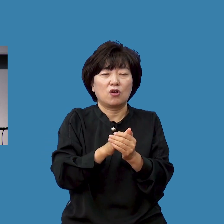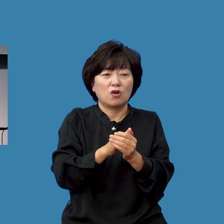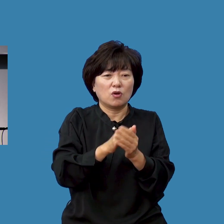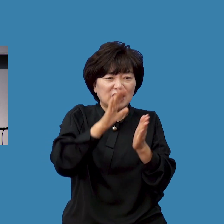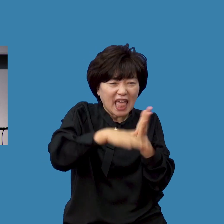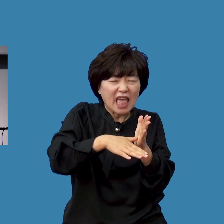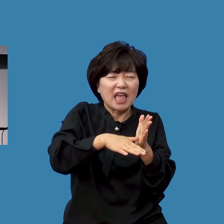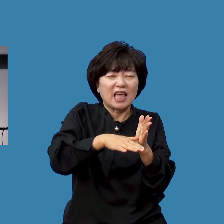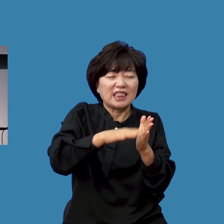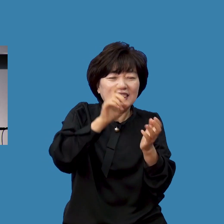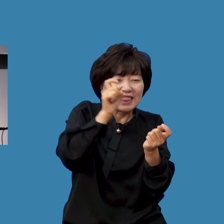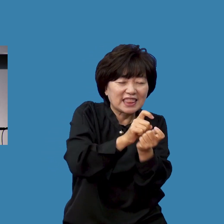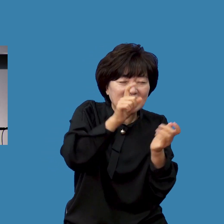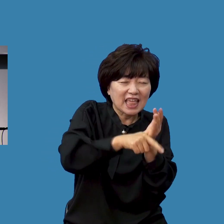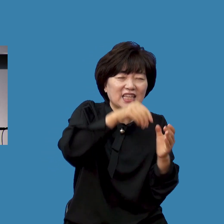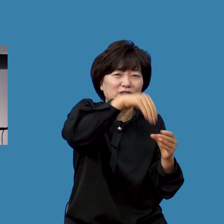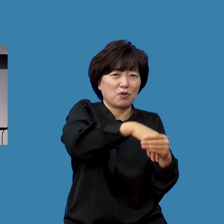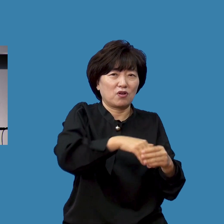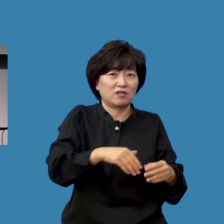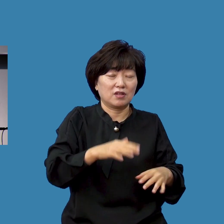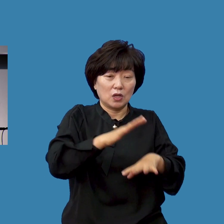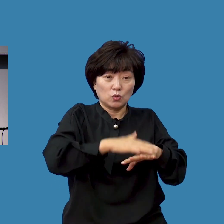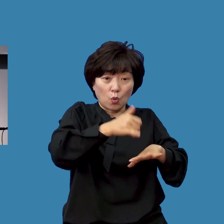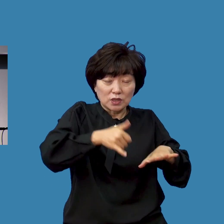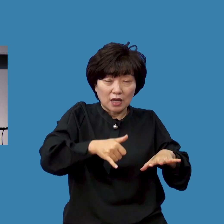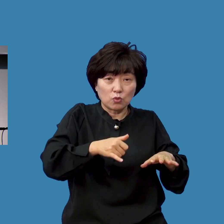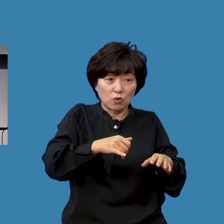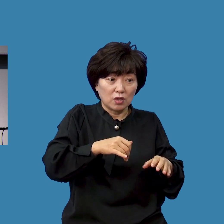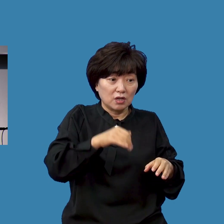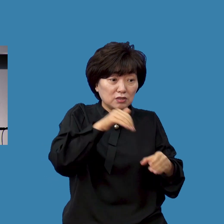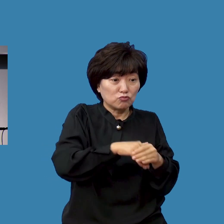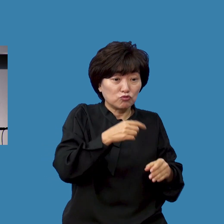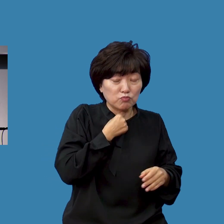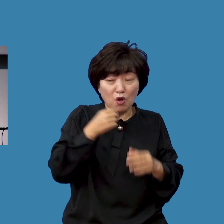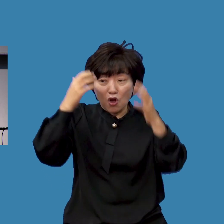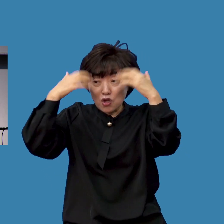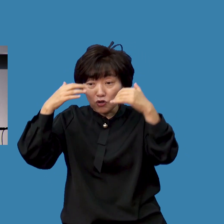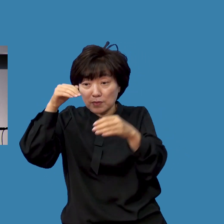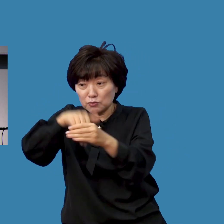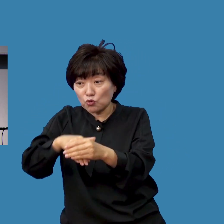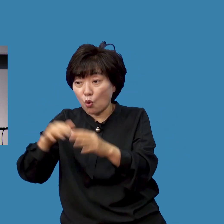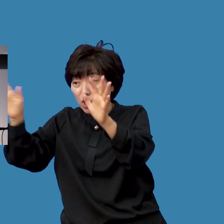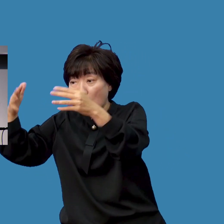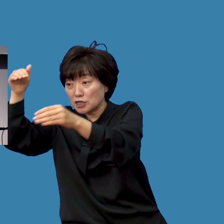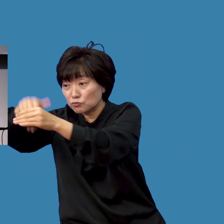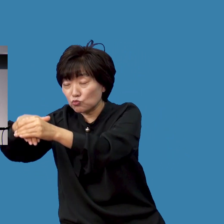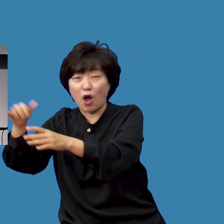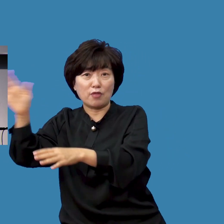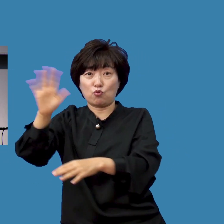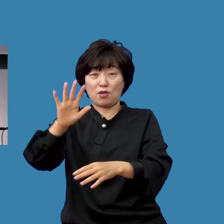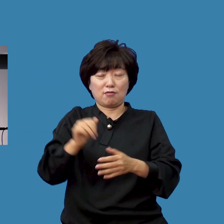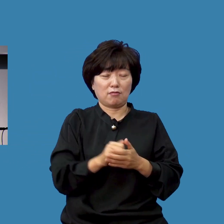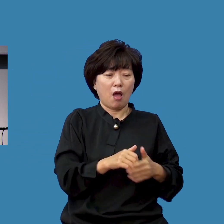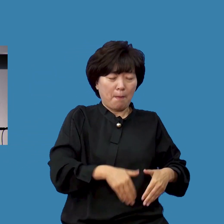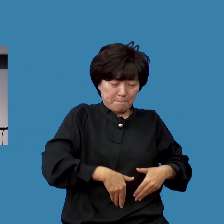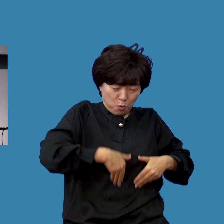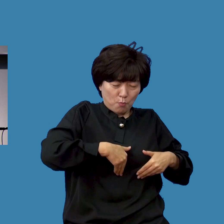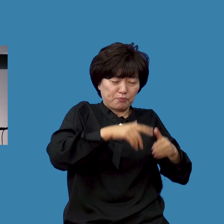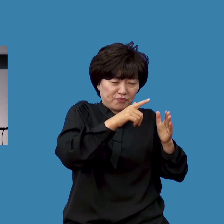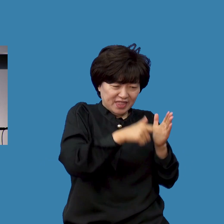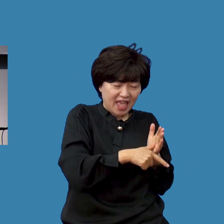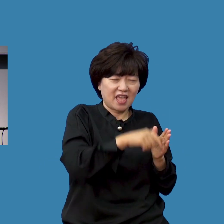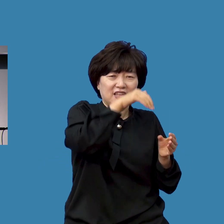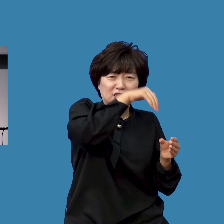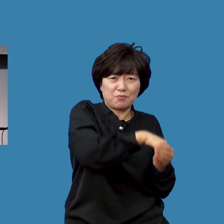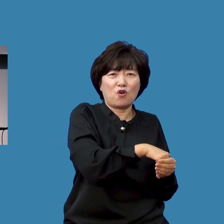때가 있습니다. 아무 때나 심을 수 있는 게 아니에요. 농사도 그렇잖아요. 심고 싶다고 뭐 여름에 심고 가을에 심고 겨울에 심고